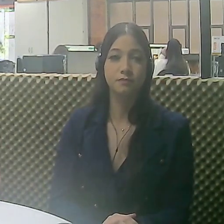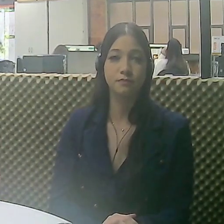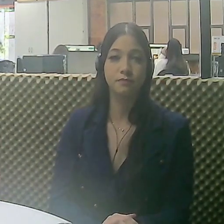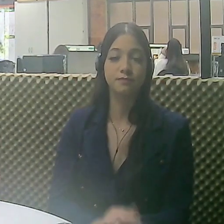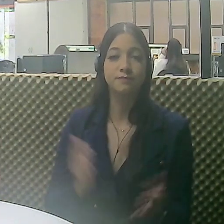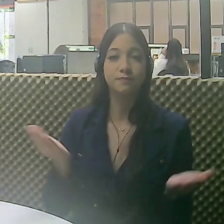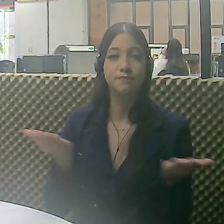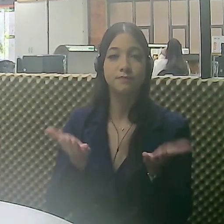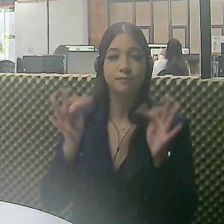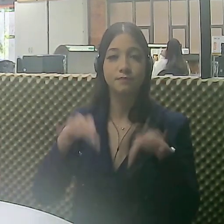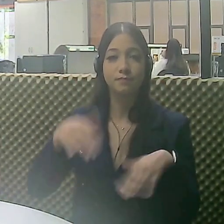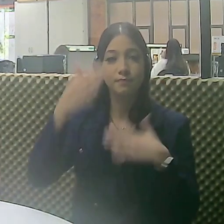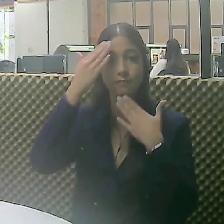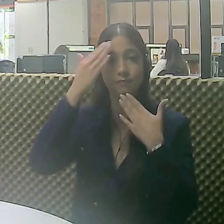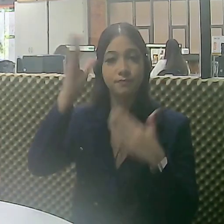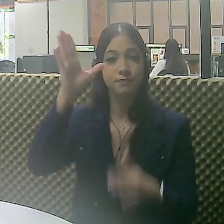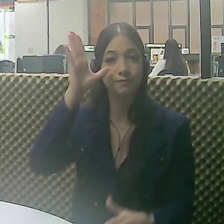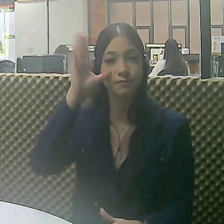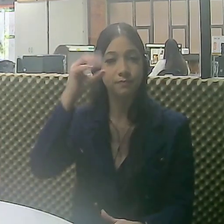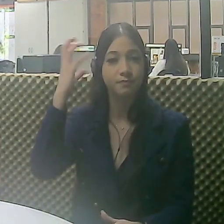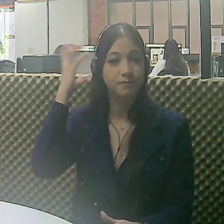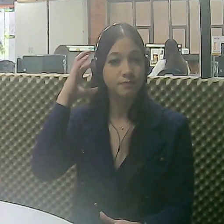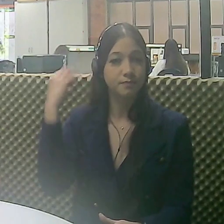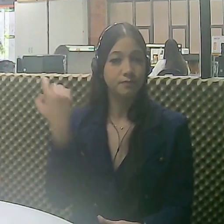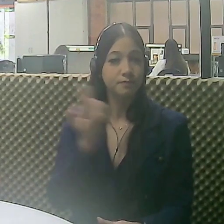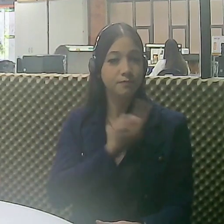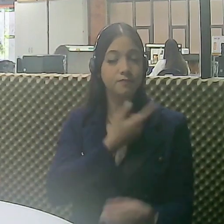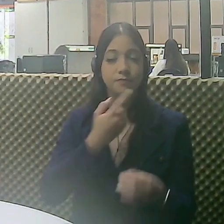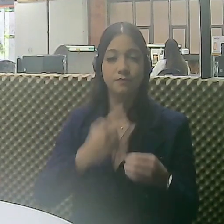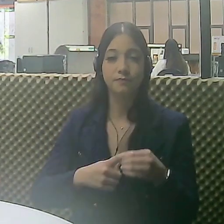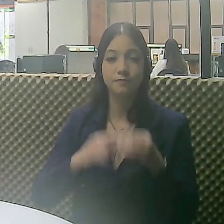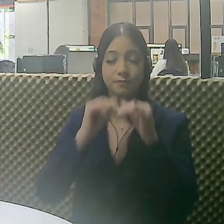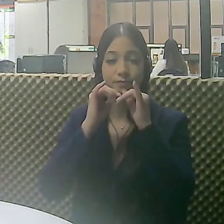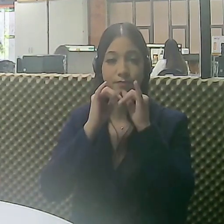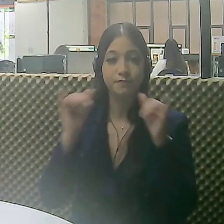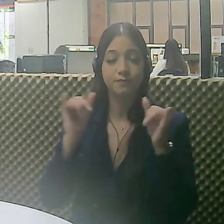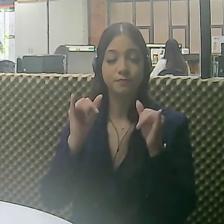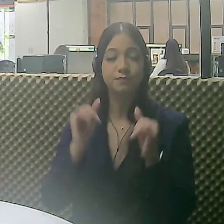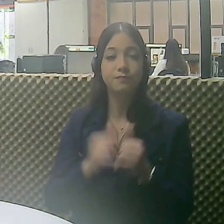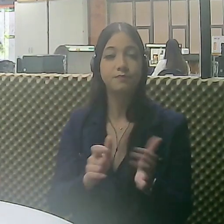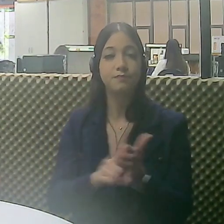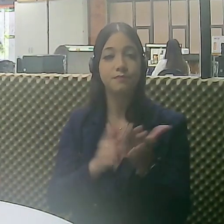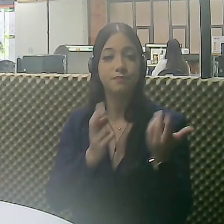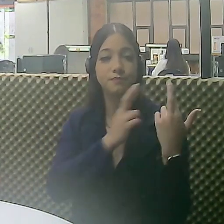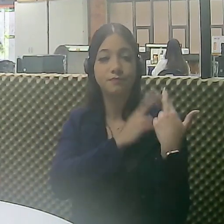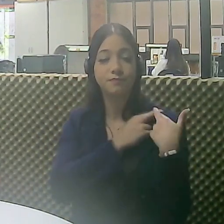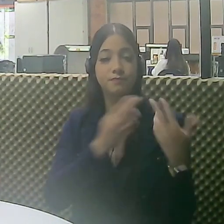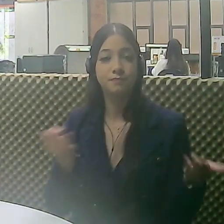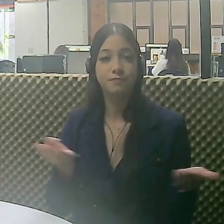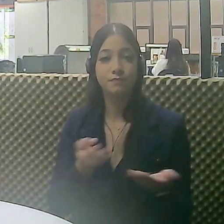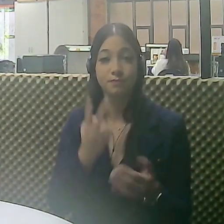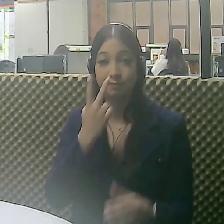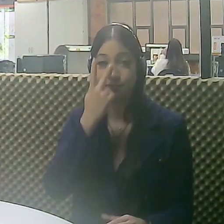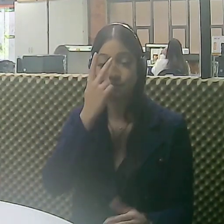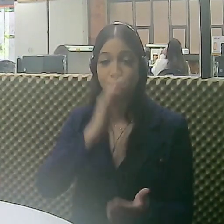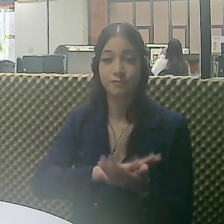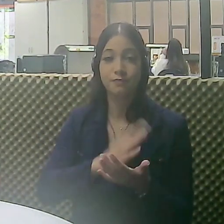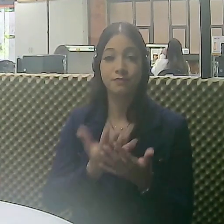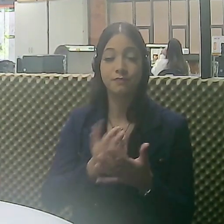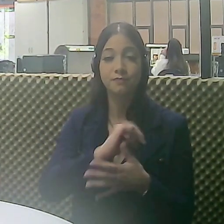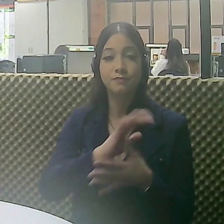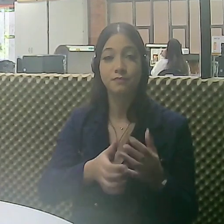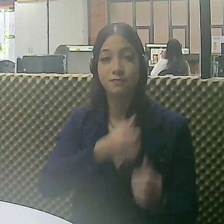A edição de hoje fica por aqui. Obrigado pela sua audiência, Rádio Nossa Cidade. Jornalista responsável pela edição, Vanessa